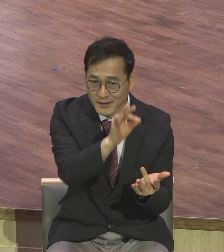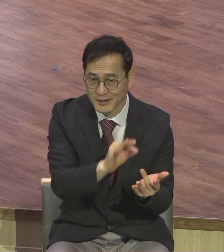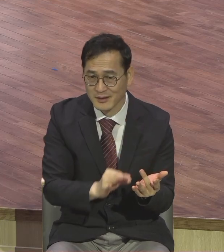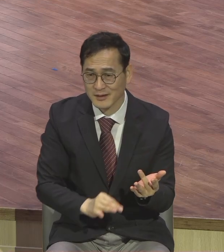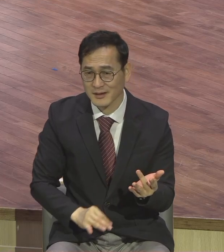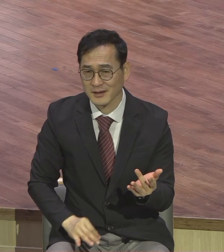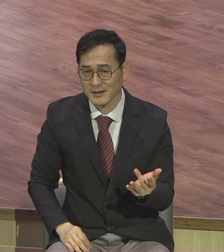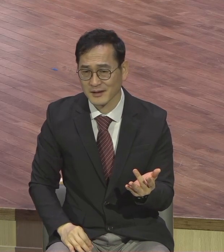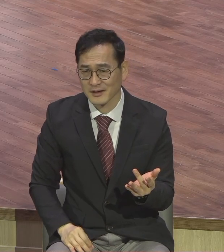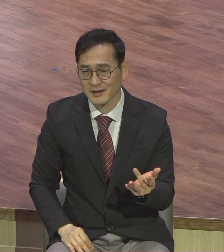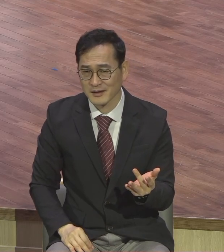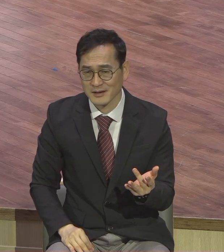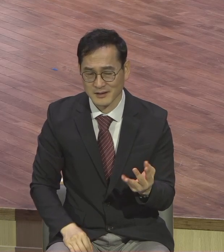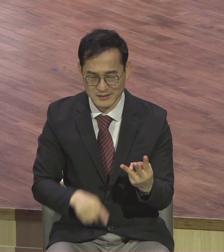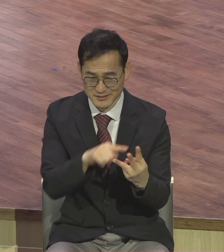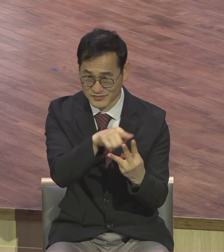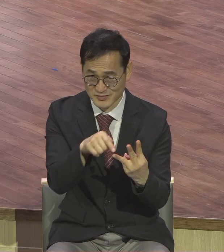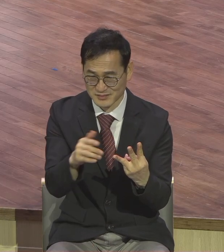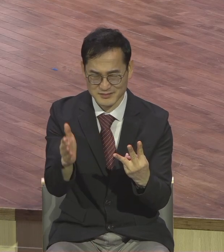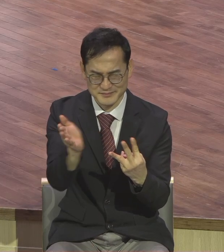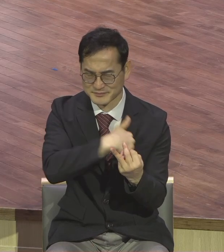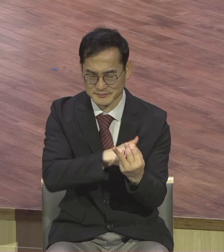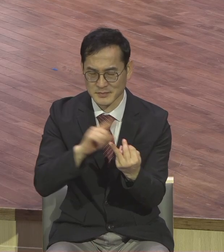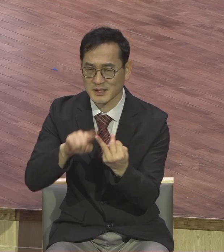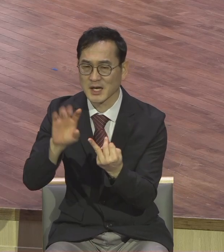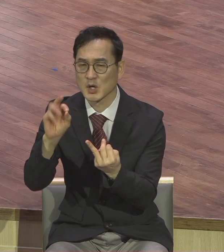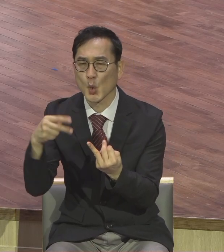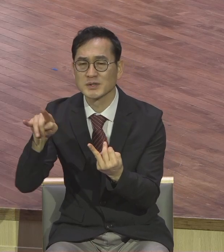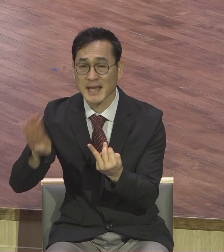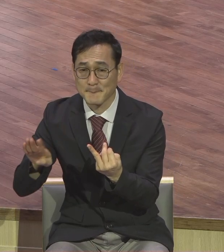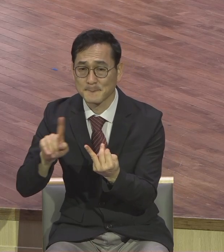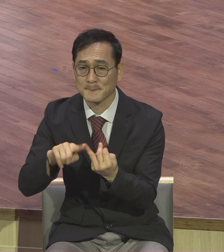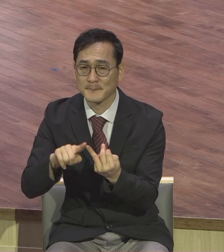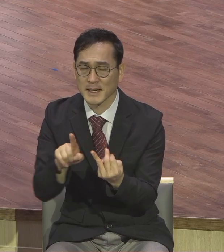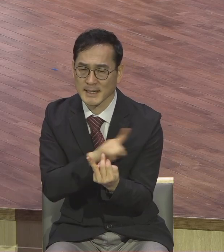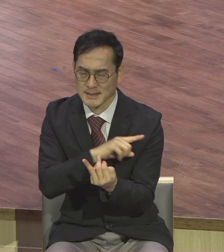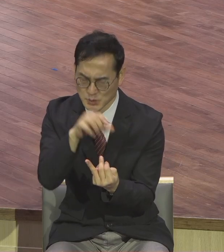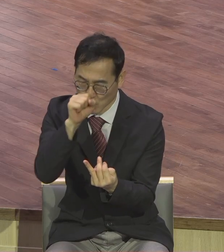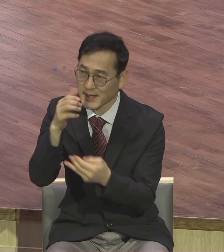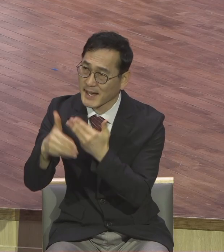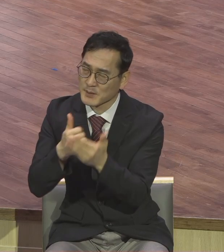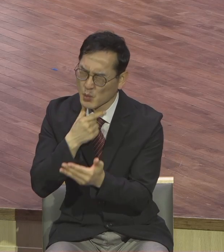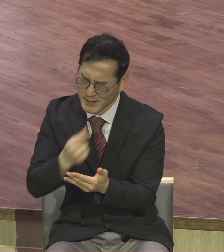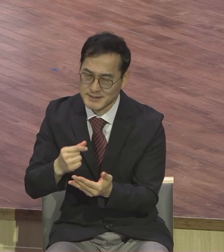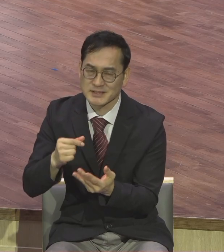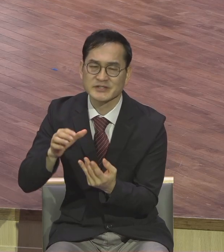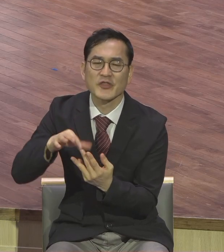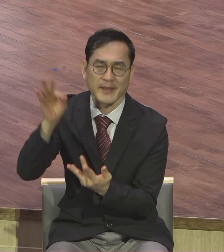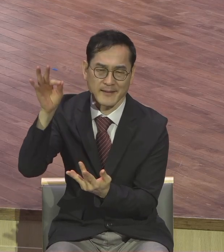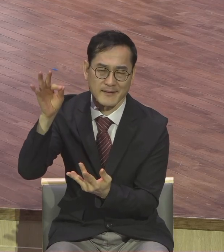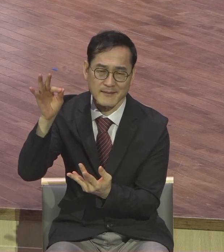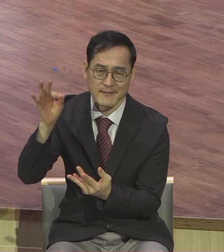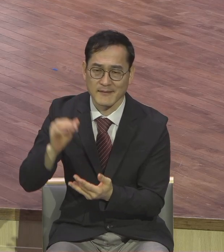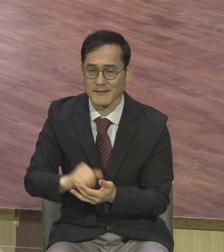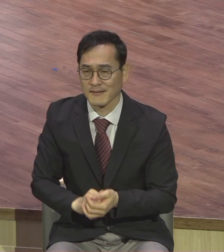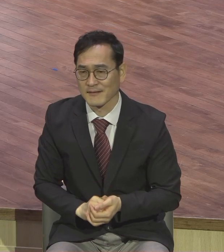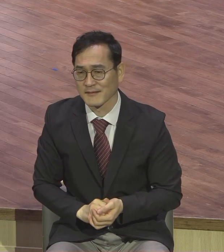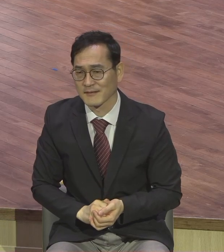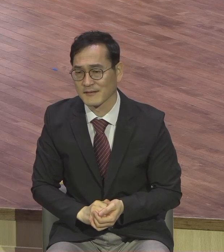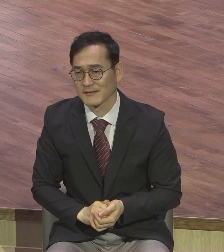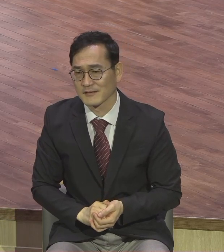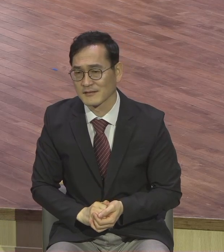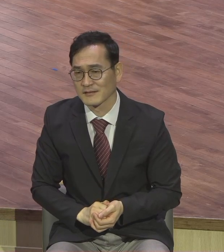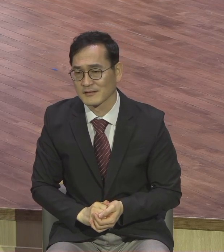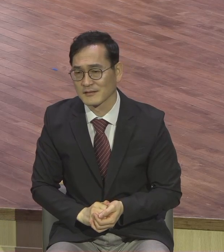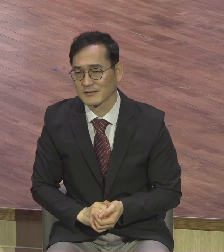아르마대 요셉처럼 영적인 가치의 최후 소선을 둬야 된다 이런 말씀. 2000년 동안 지금 이러고 2000년 응답을 한 번